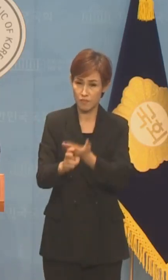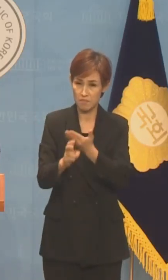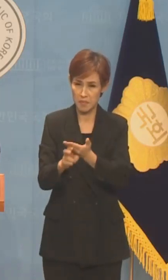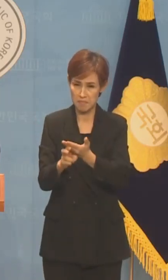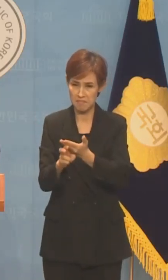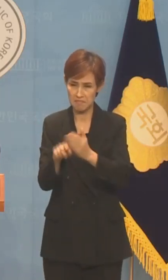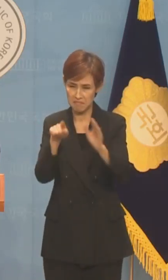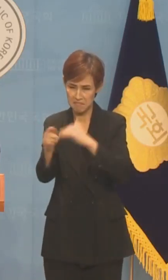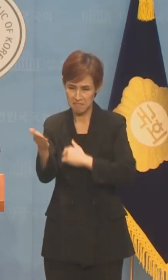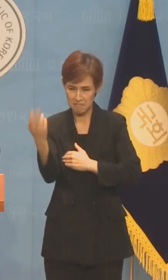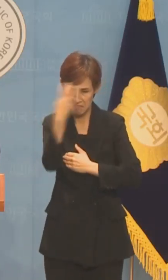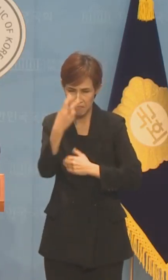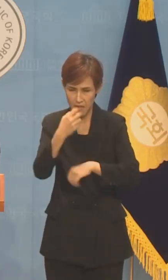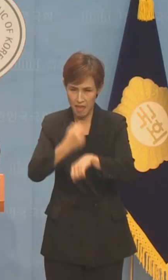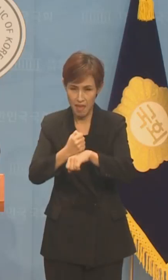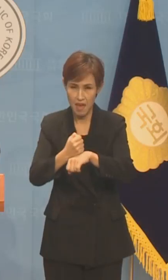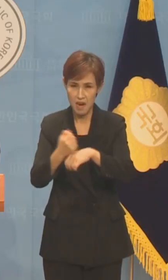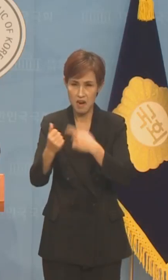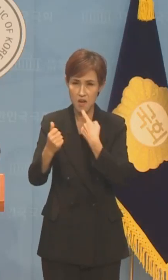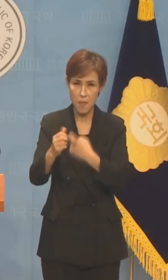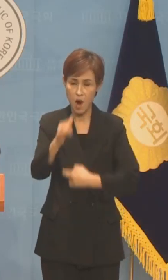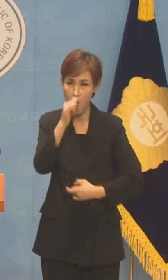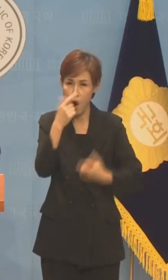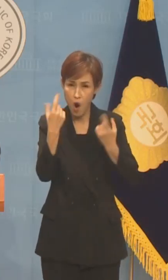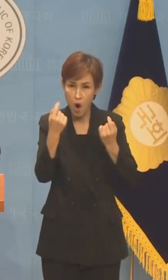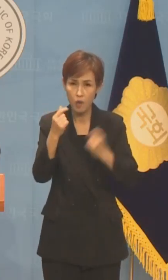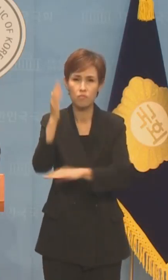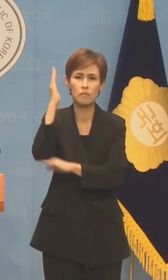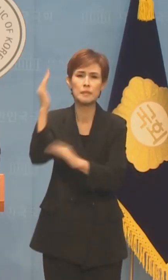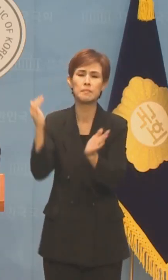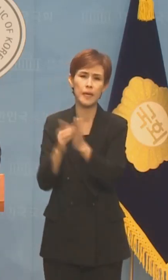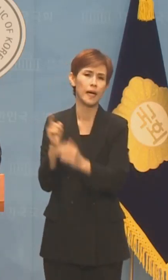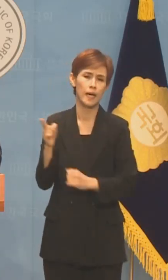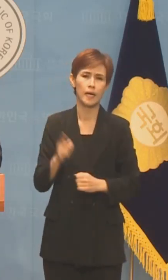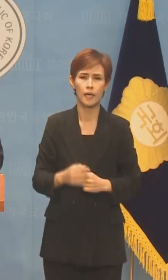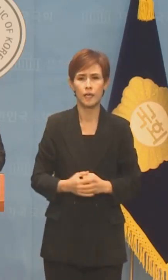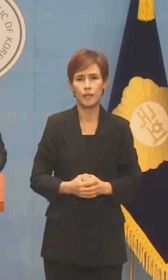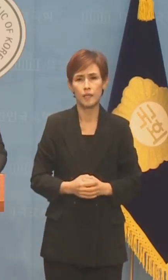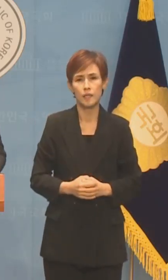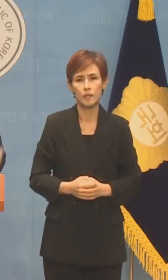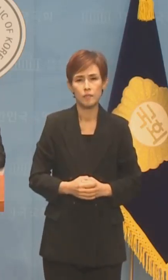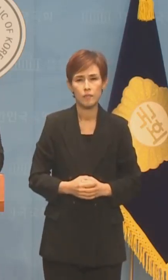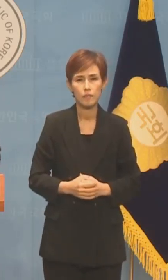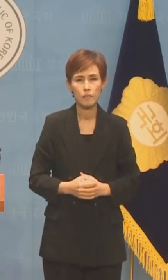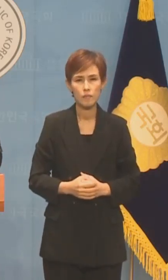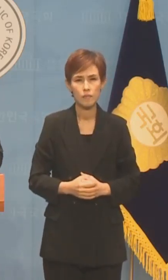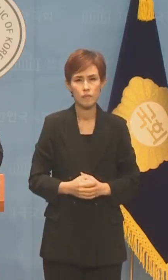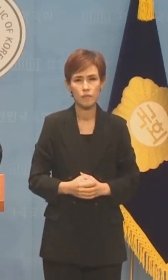검열이나 불법적 협박을 추진하고 있는 것처럼 공표한 바 있습니다.